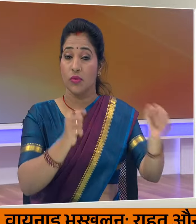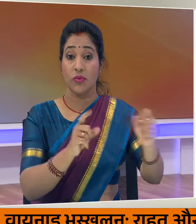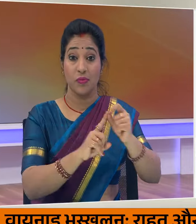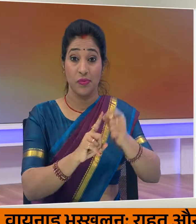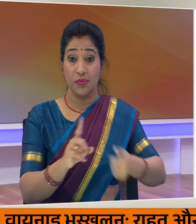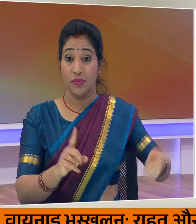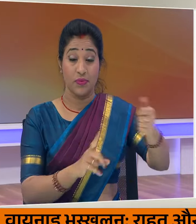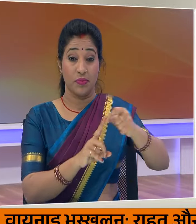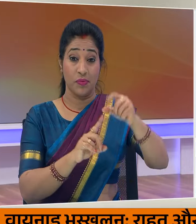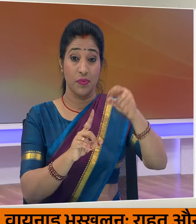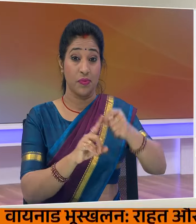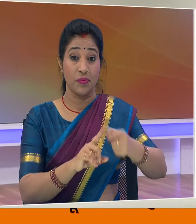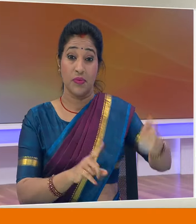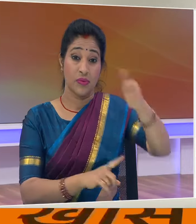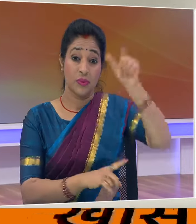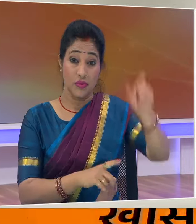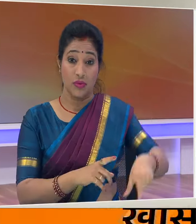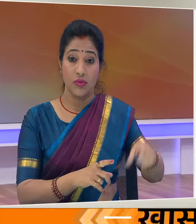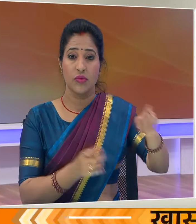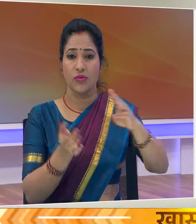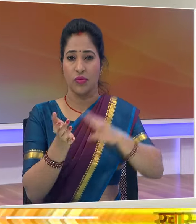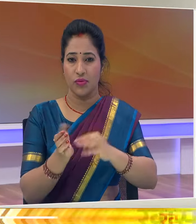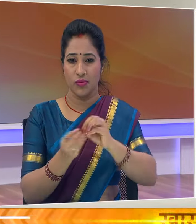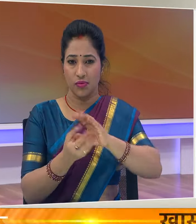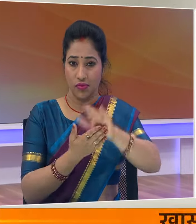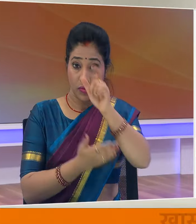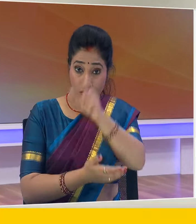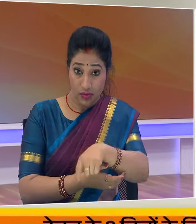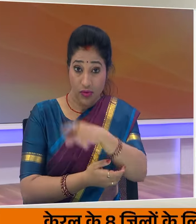ने मनु भाकर और